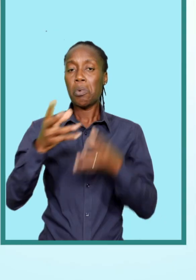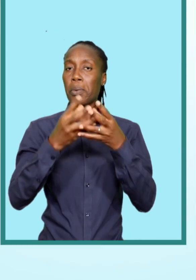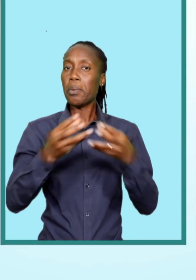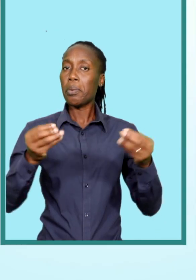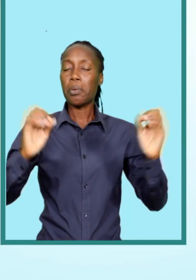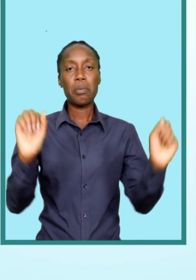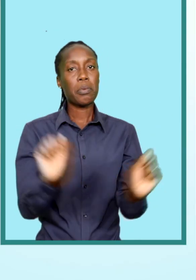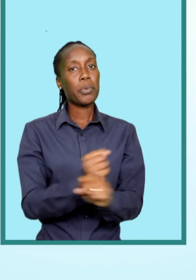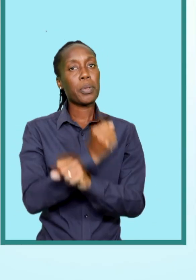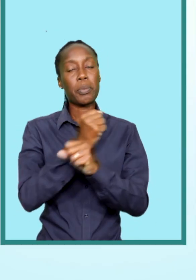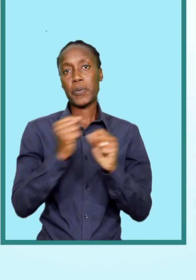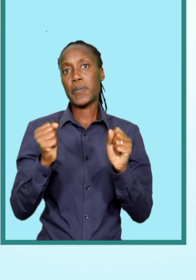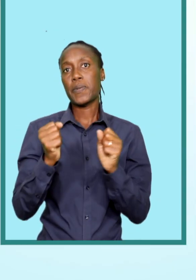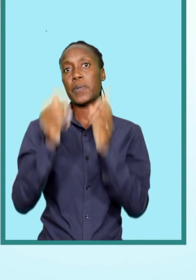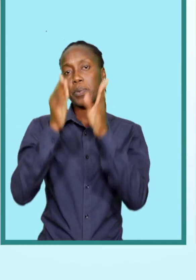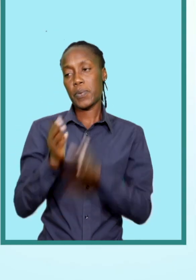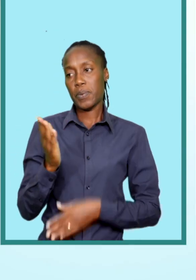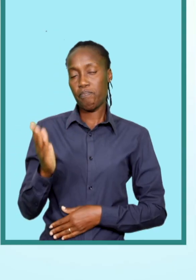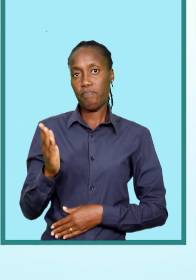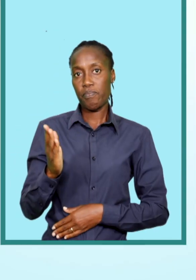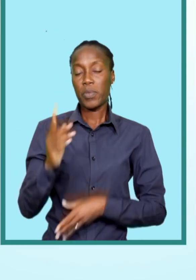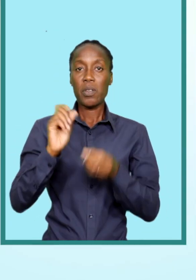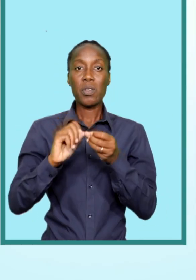tem autismo e autismo não tem cura.